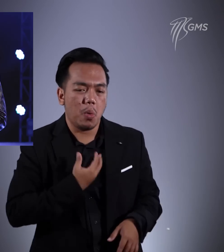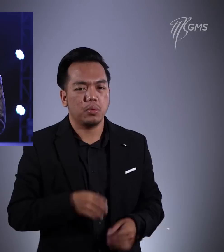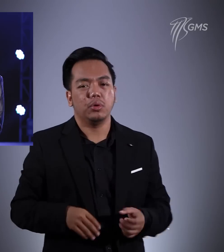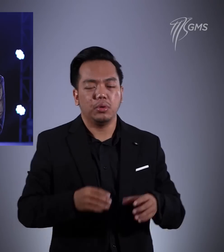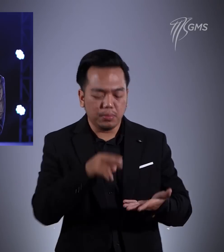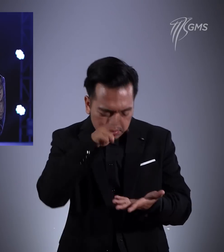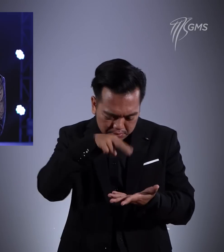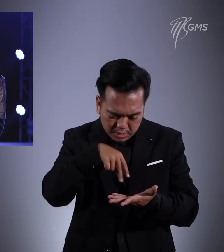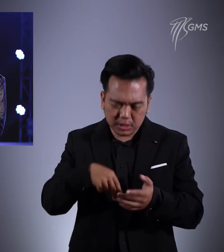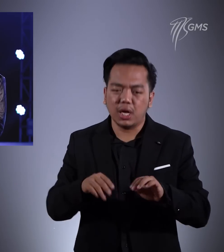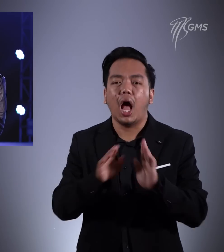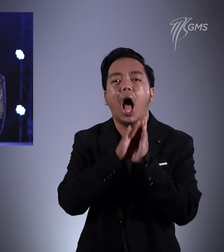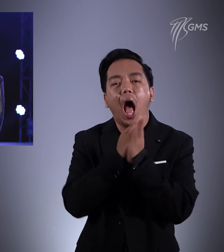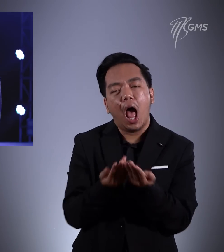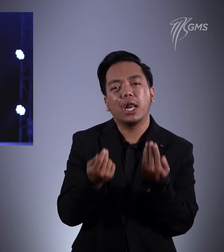pelayanan?